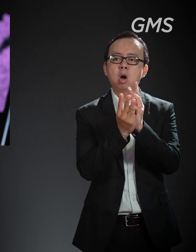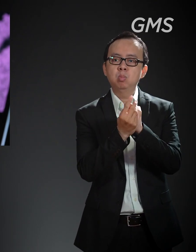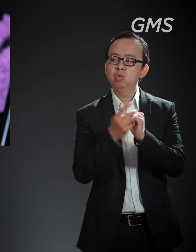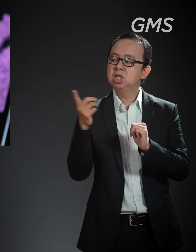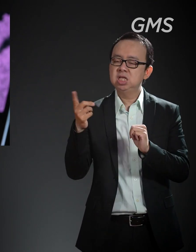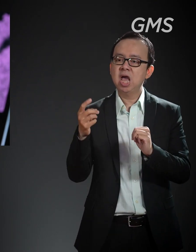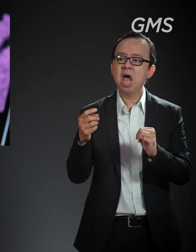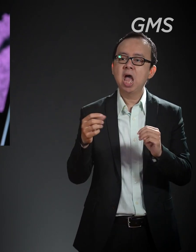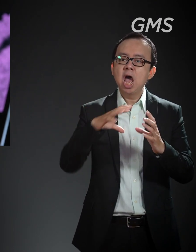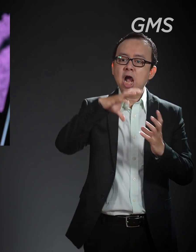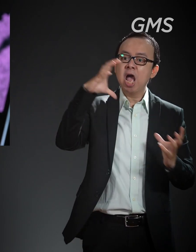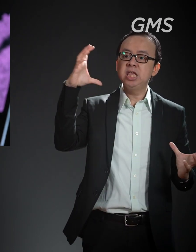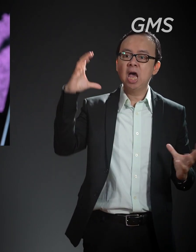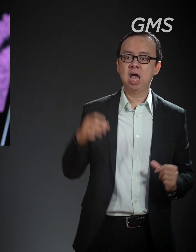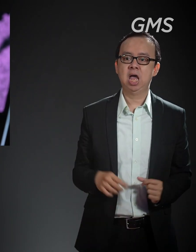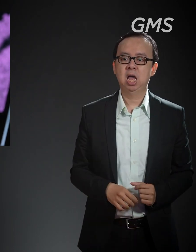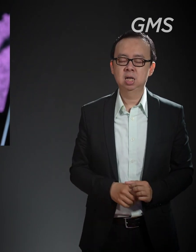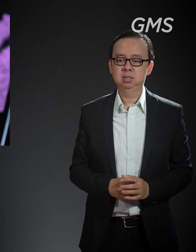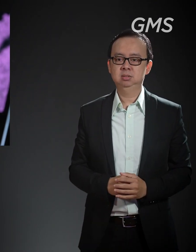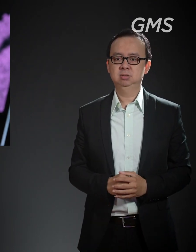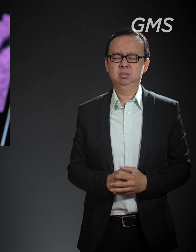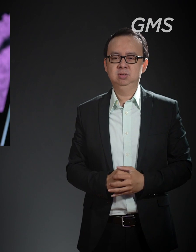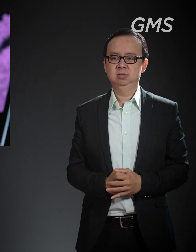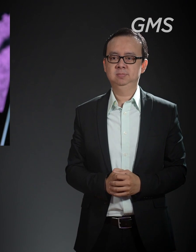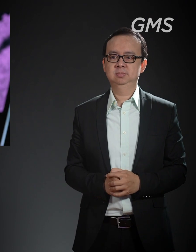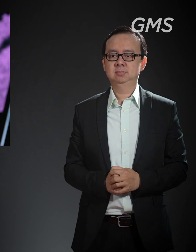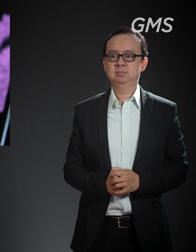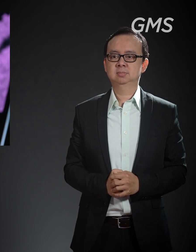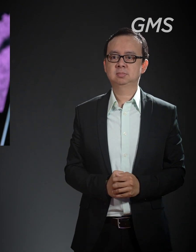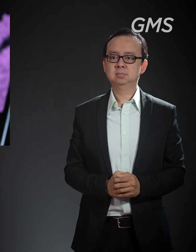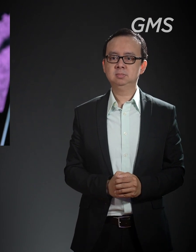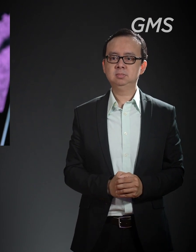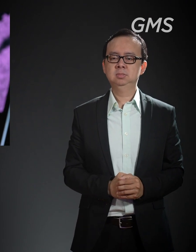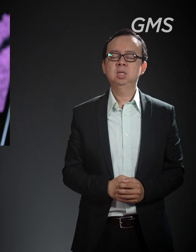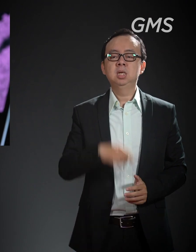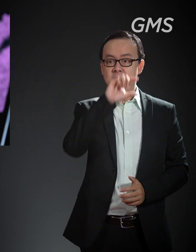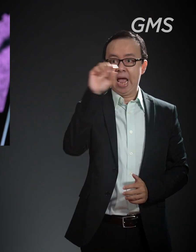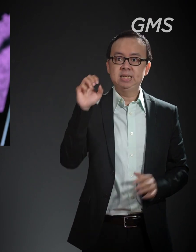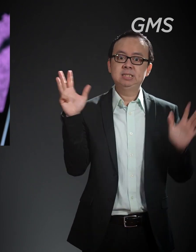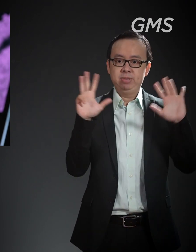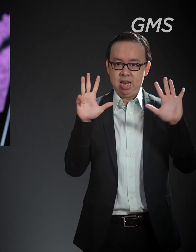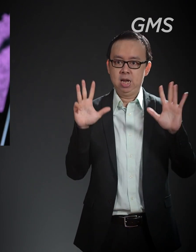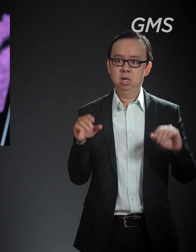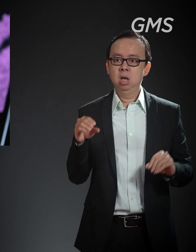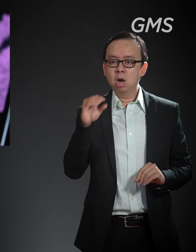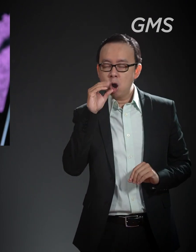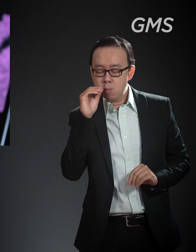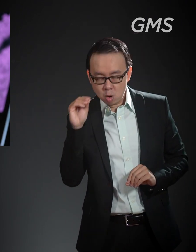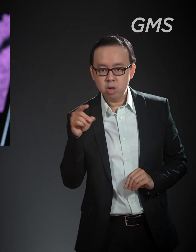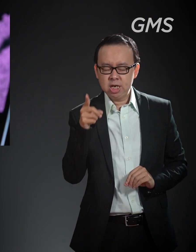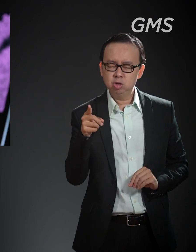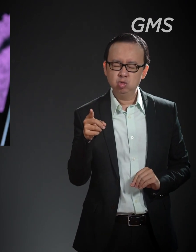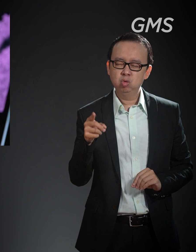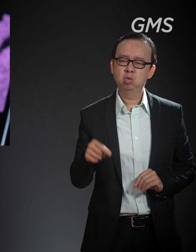menjadi kaya oleh karena kemiskinannya. Ayat 9 bicara the giving heart of